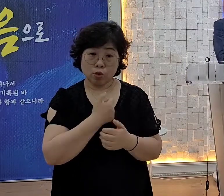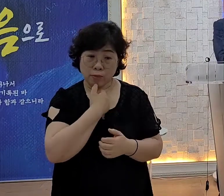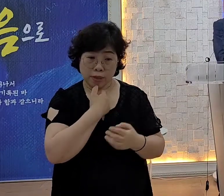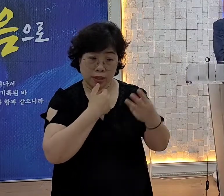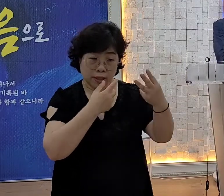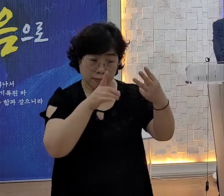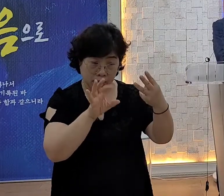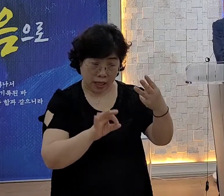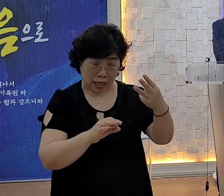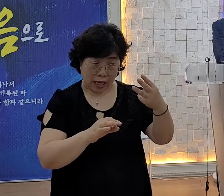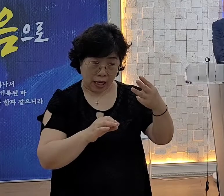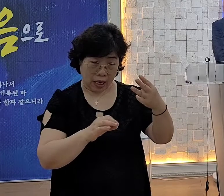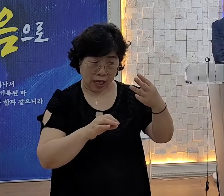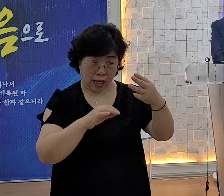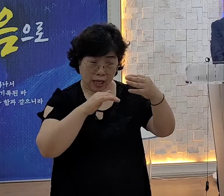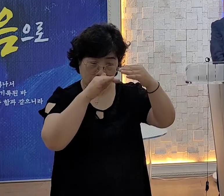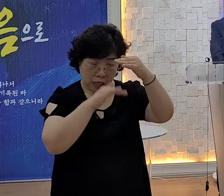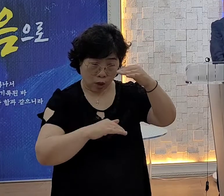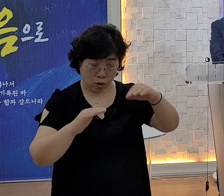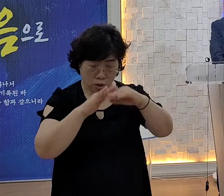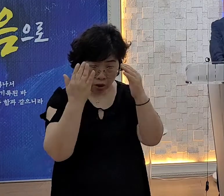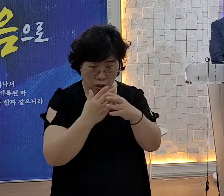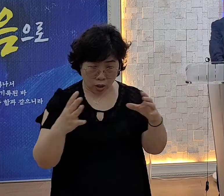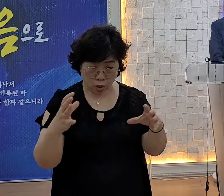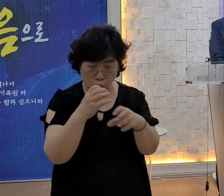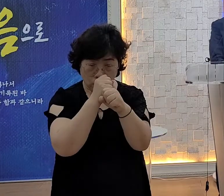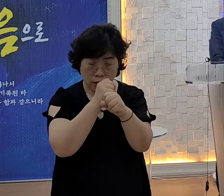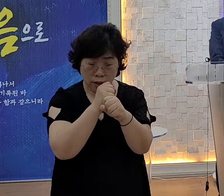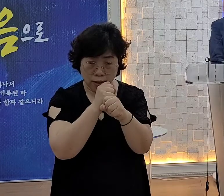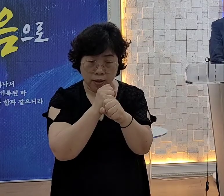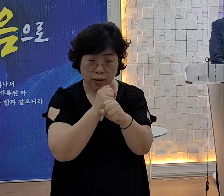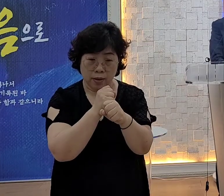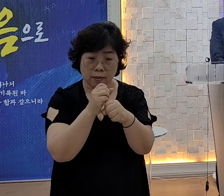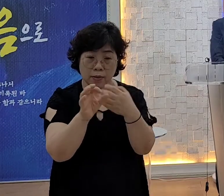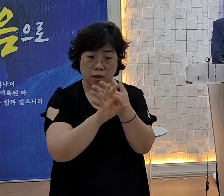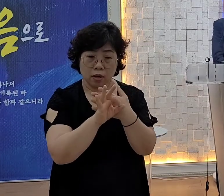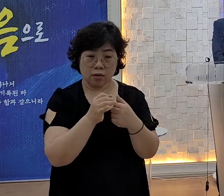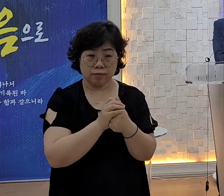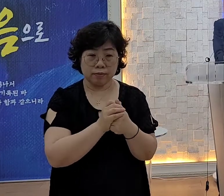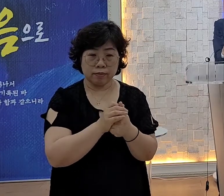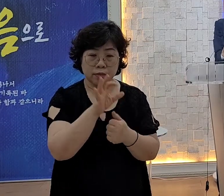이야기를 한마디로 요약하면 이신칭이라 합니다.